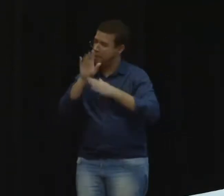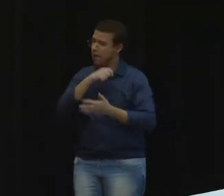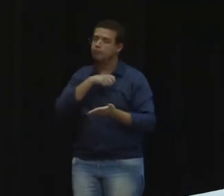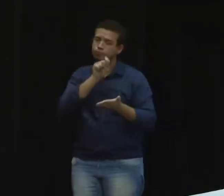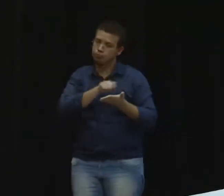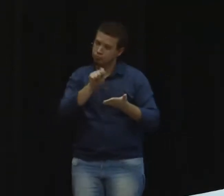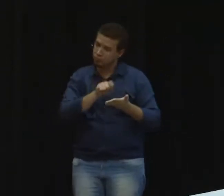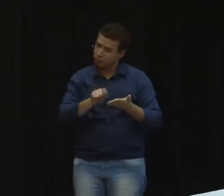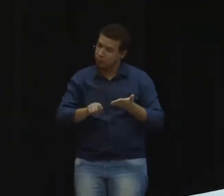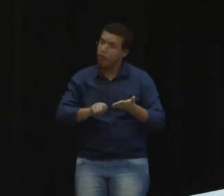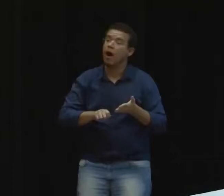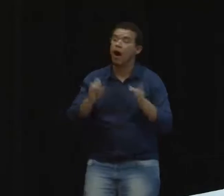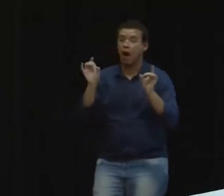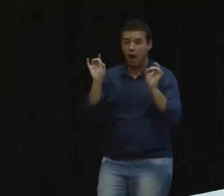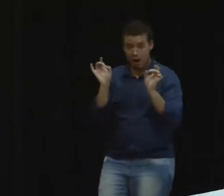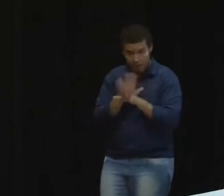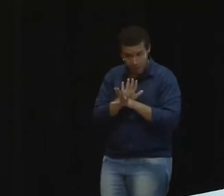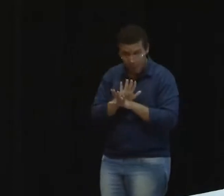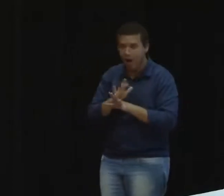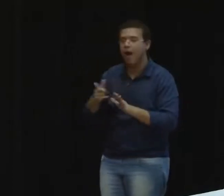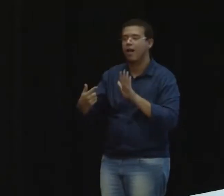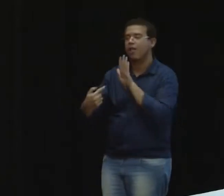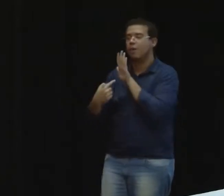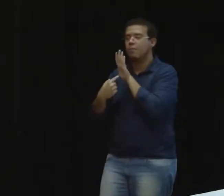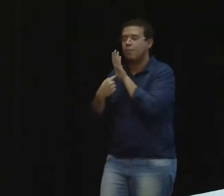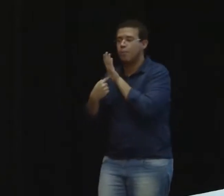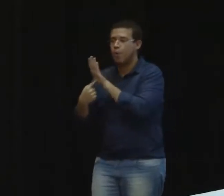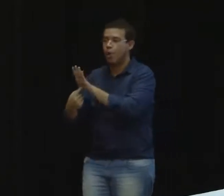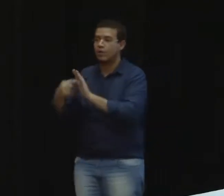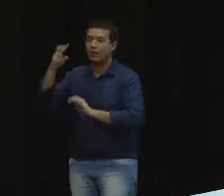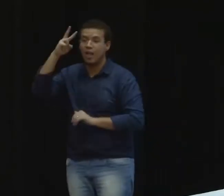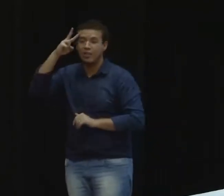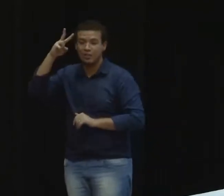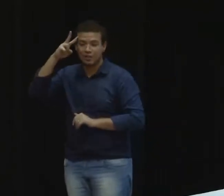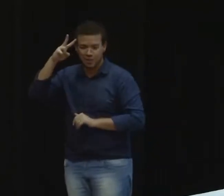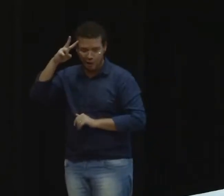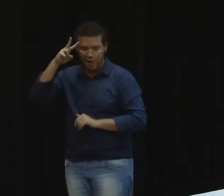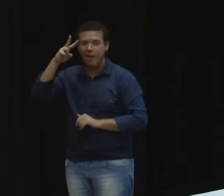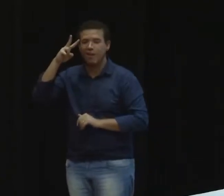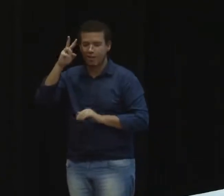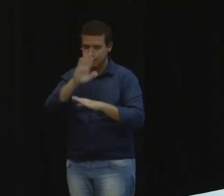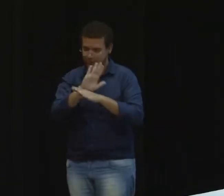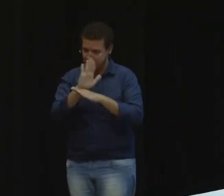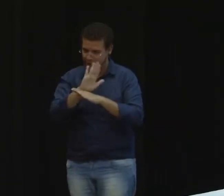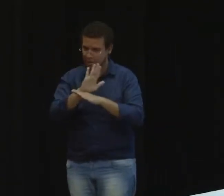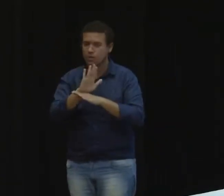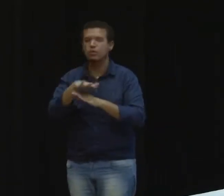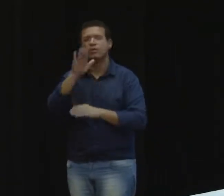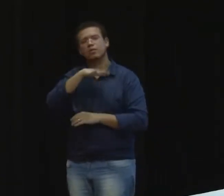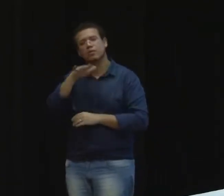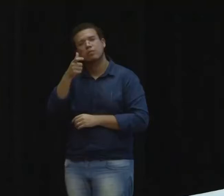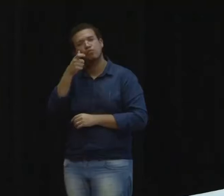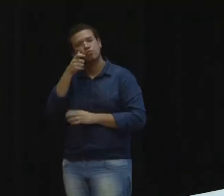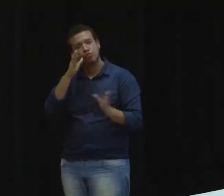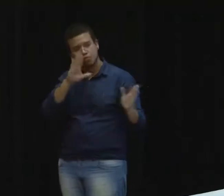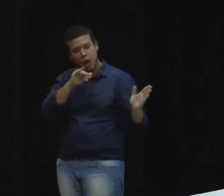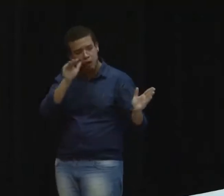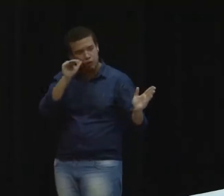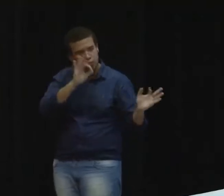E eles fizeram as suas narrativas. Ao final das respostas, eu apresentava as histórias, os vídeos.